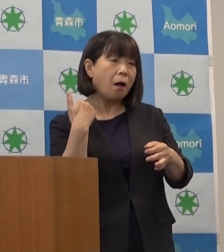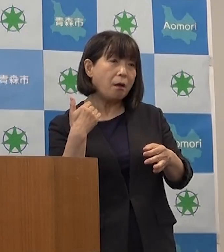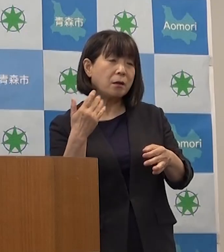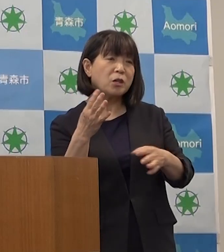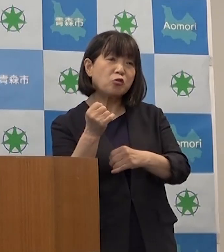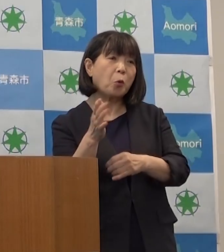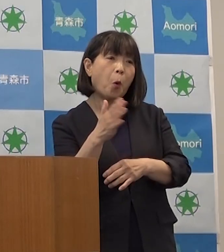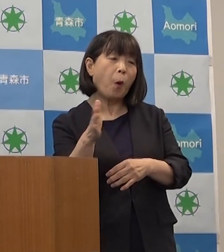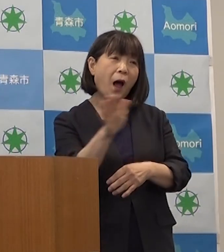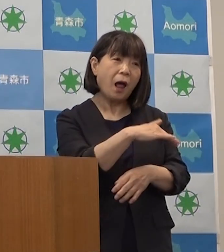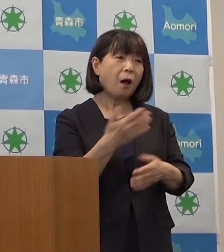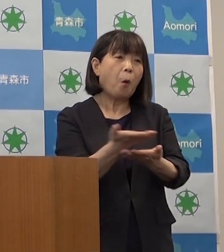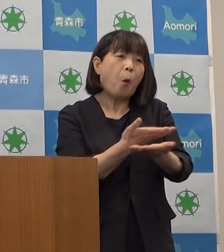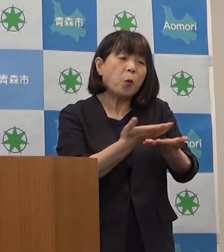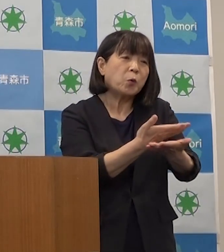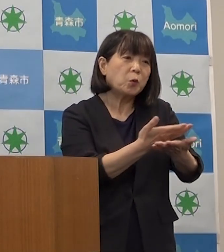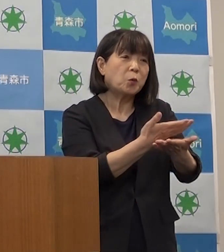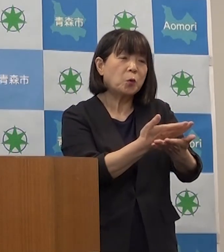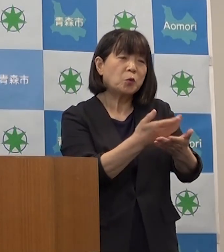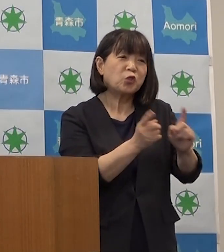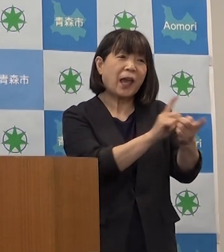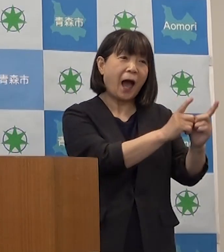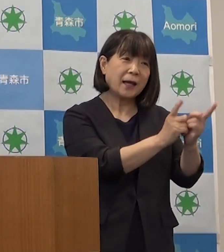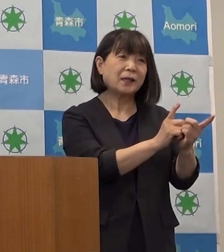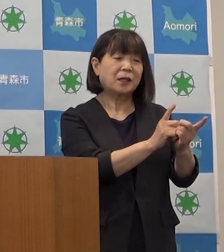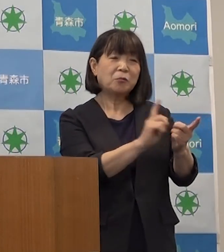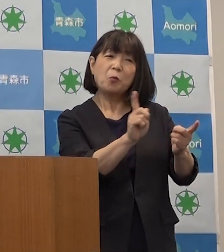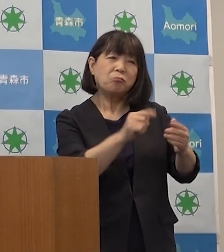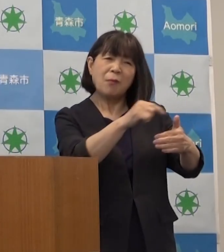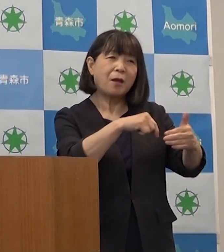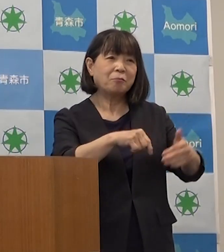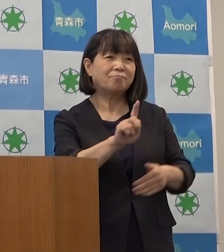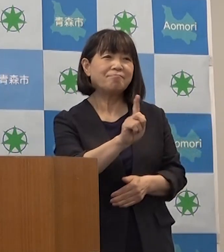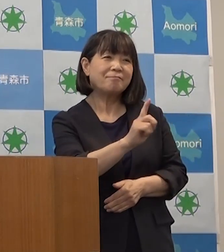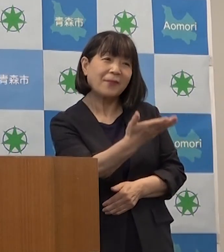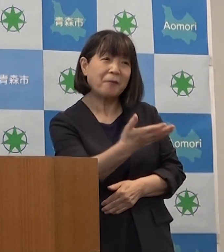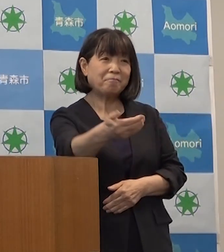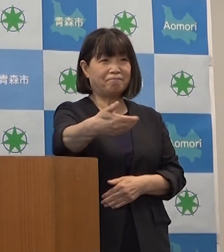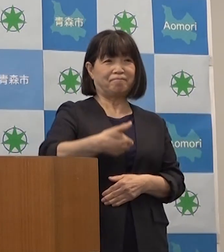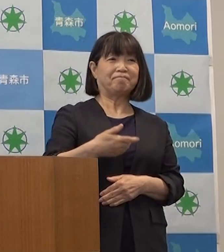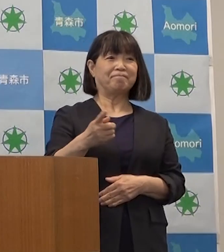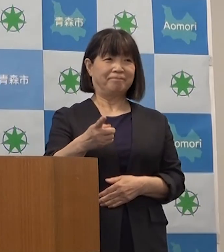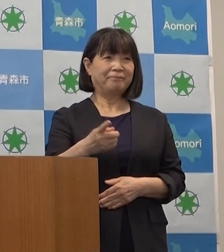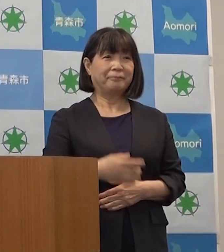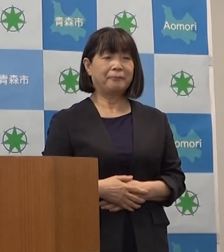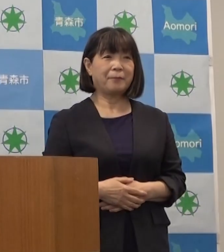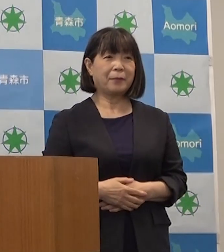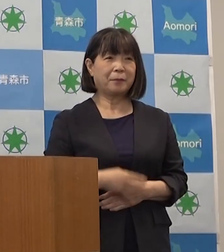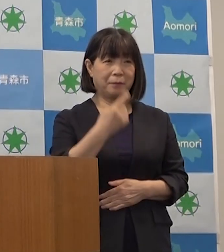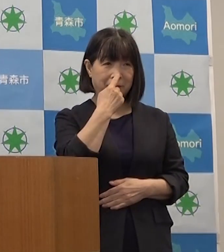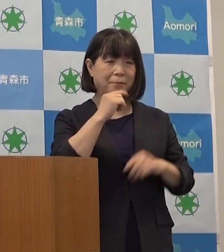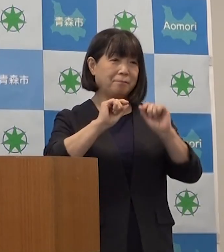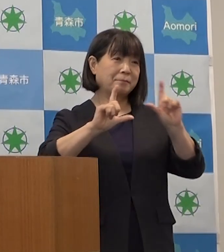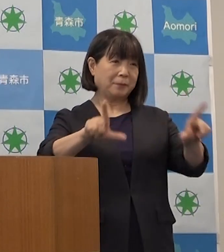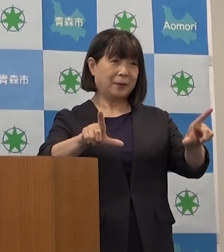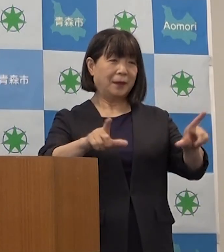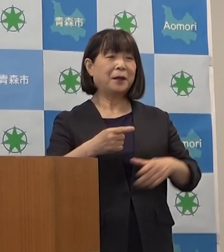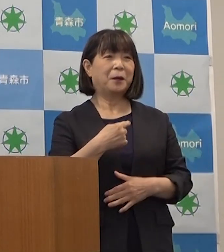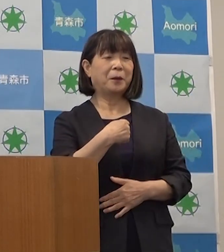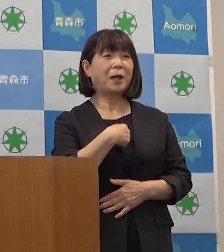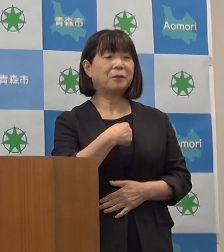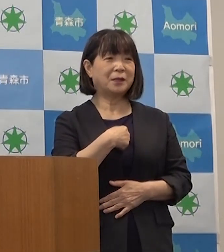かあって、どんな付き合いがあったのかというのを教えてもらえますでしょうか。 まずはやはり私